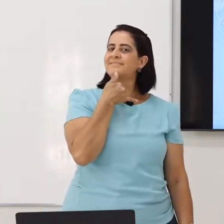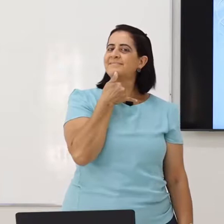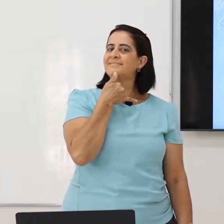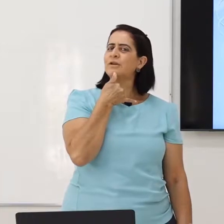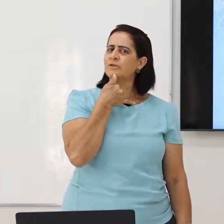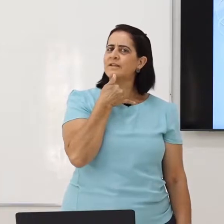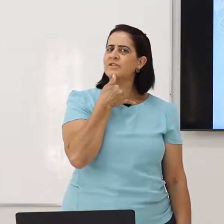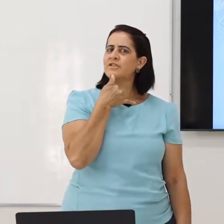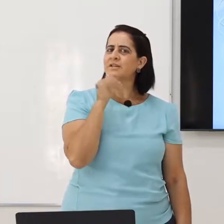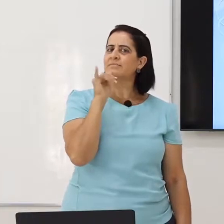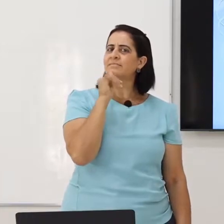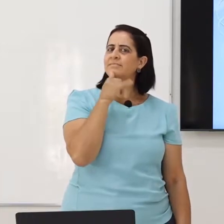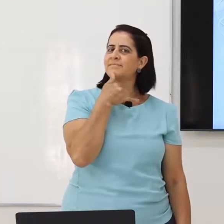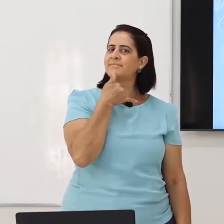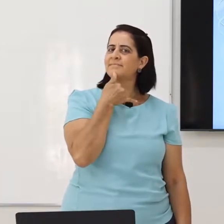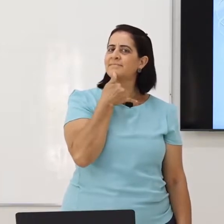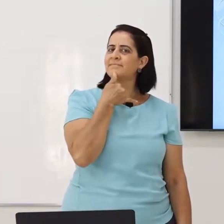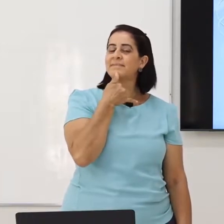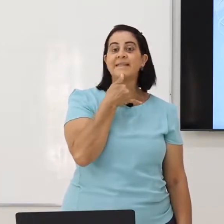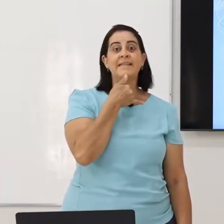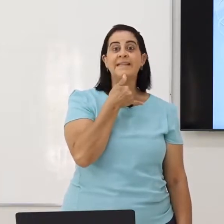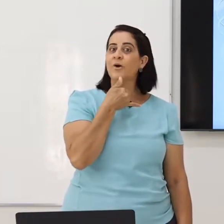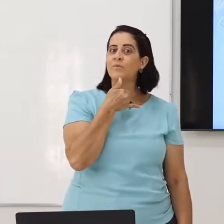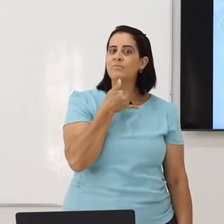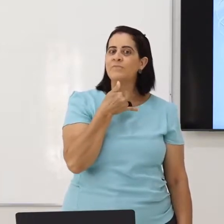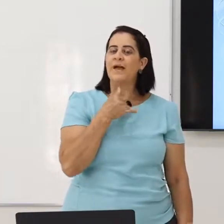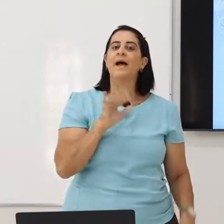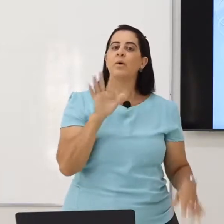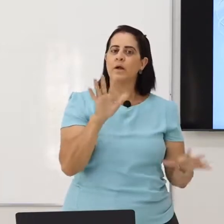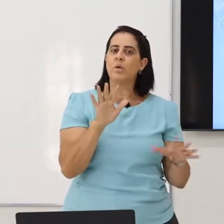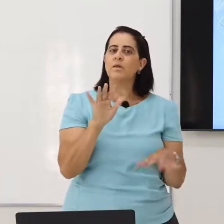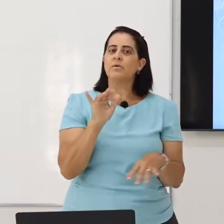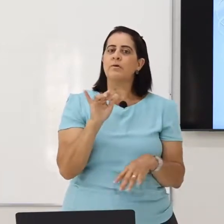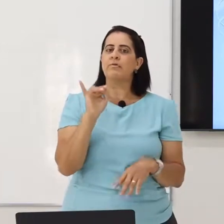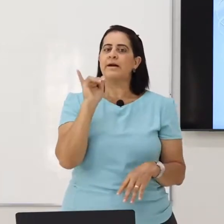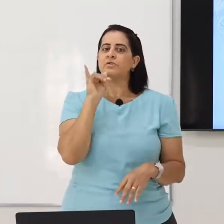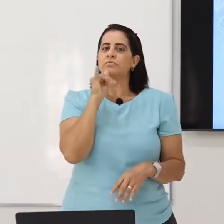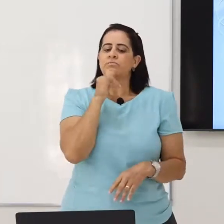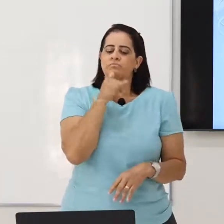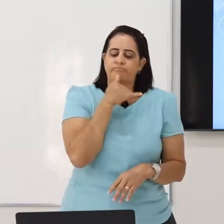Eu estou triste? Não. Agora, quando eu faço,